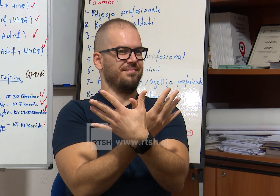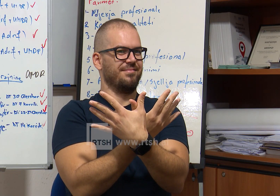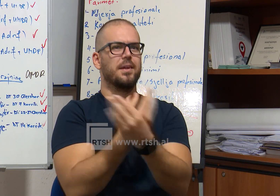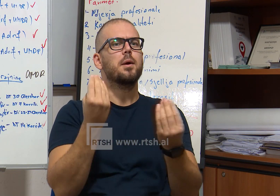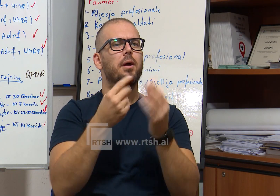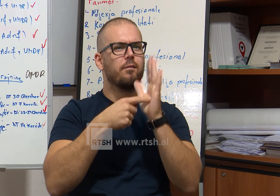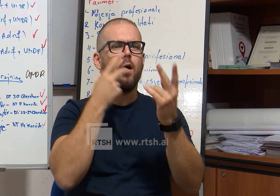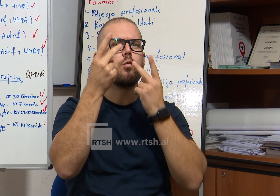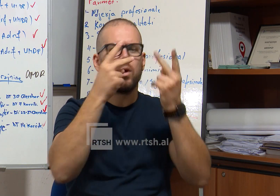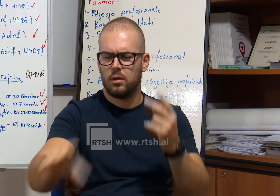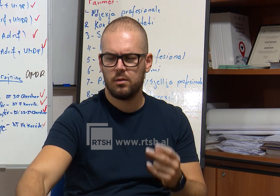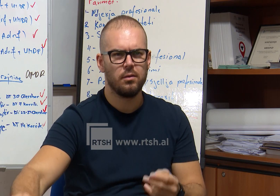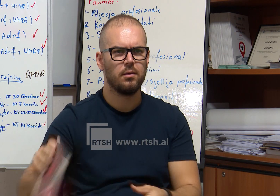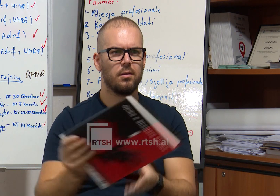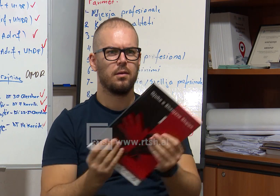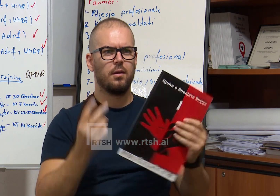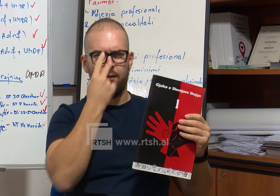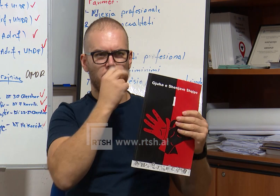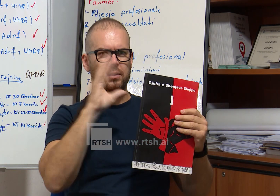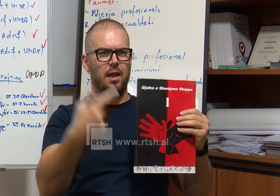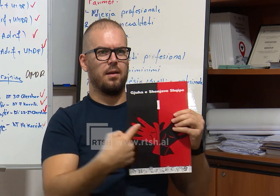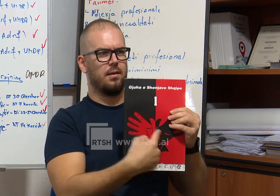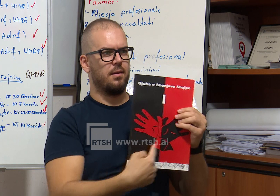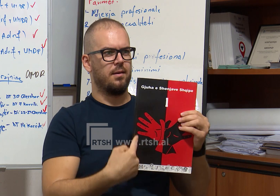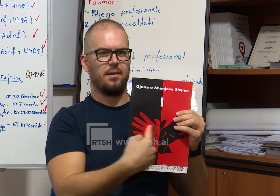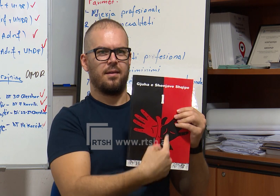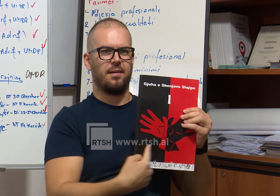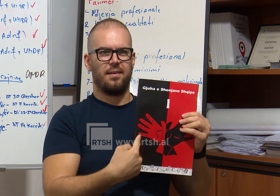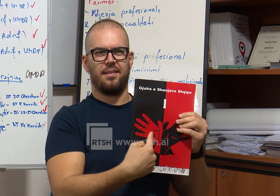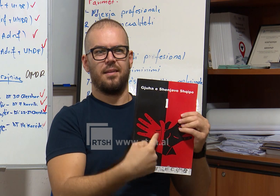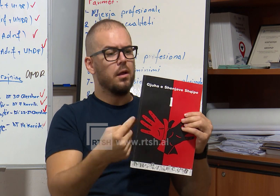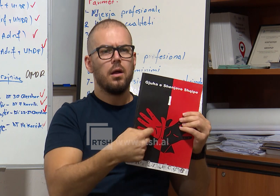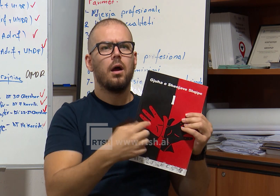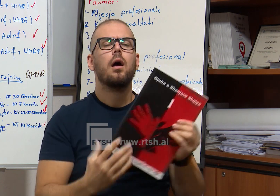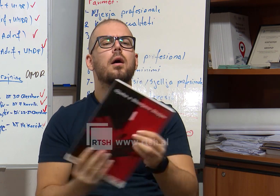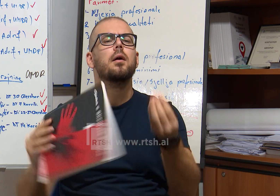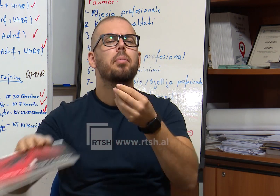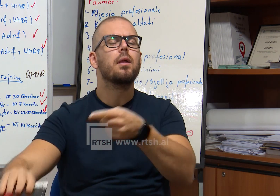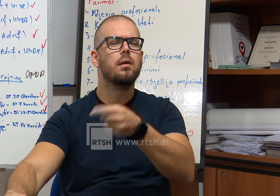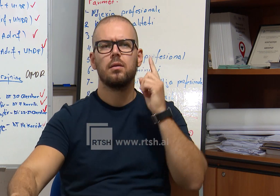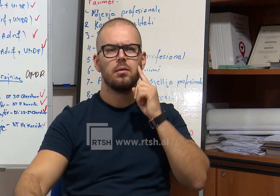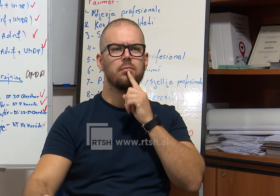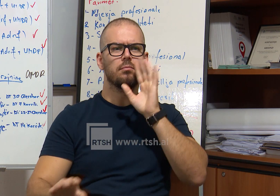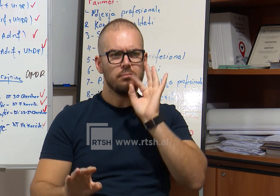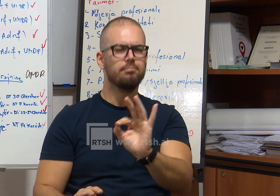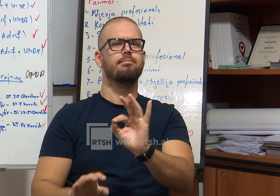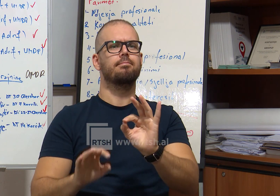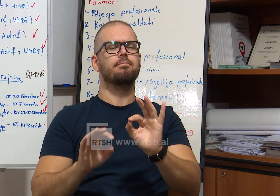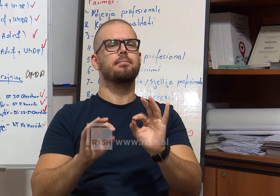të njerëzve që nuk dëgjojnë, por duke marrë një konotacion kombëtar merr më shumë emocion dhe përdoret tashmë nga të gjithë. Është 100%